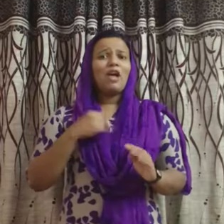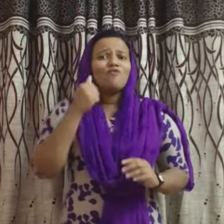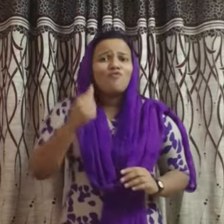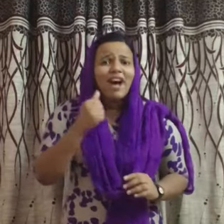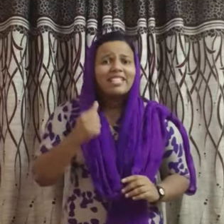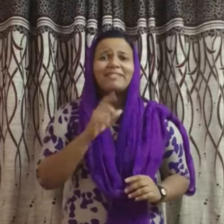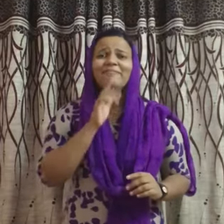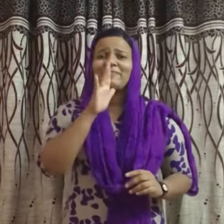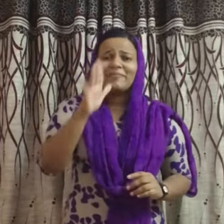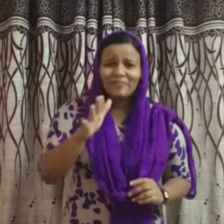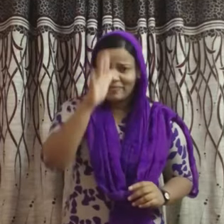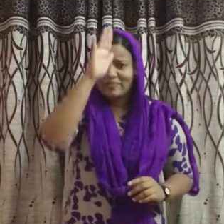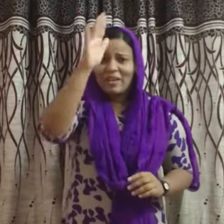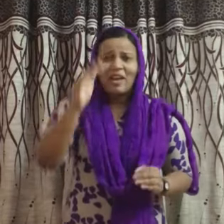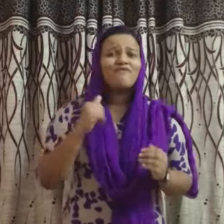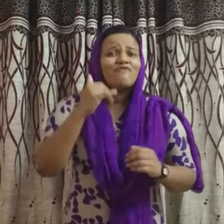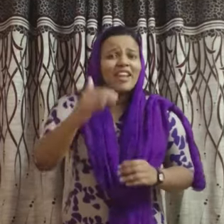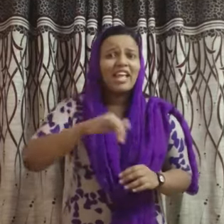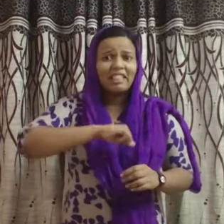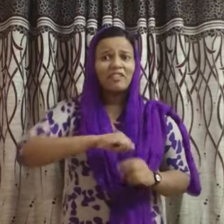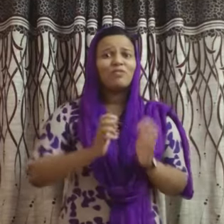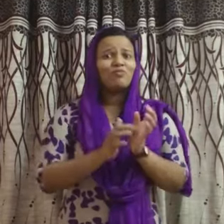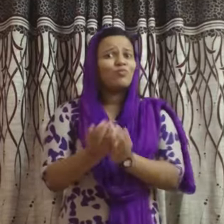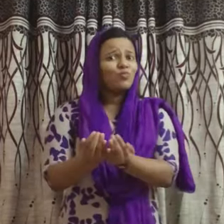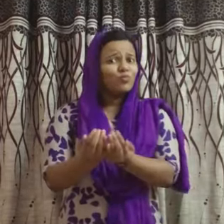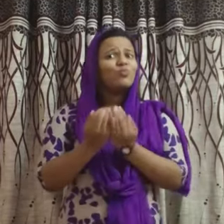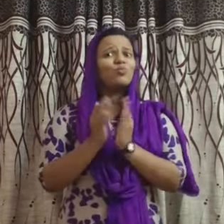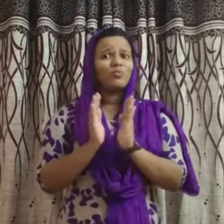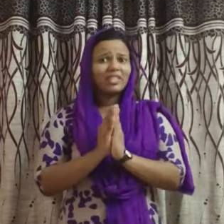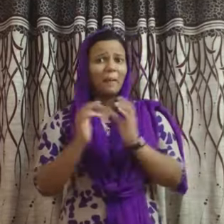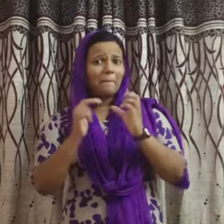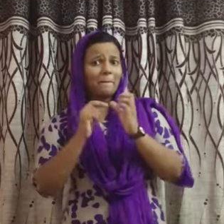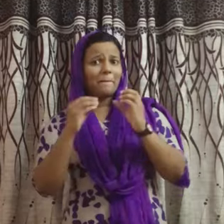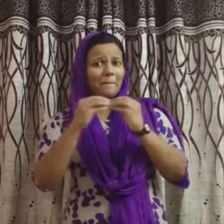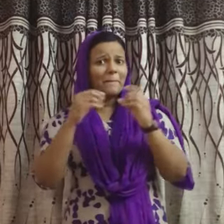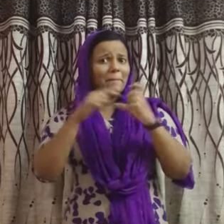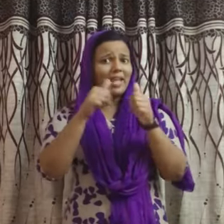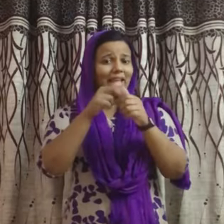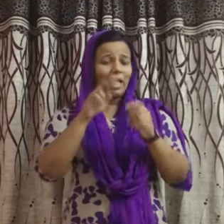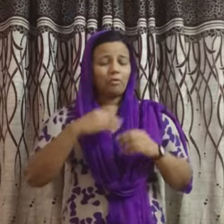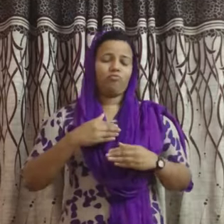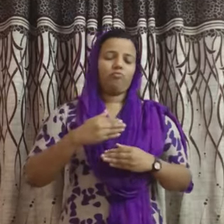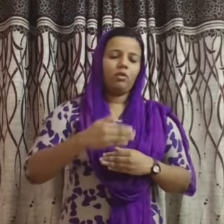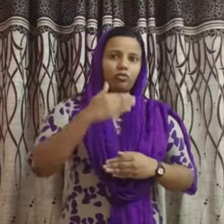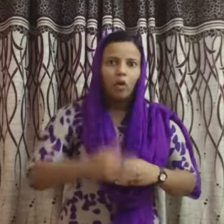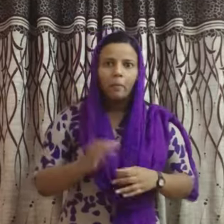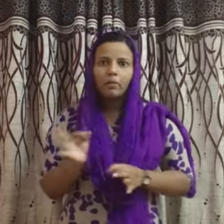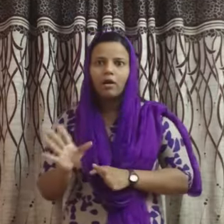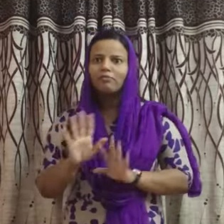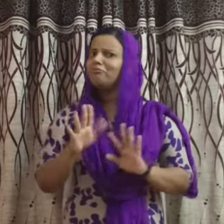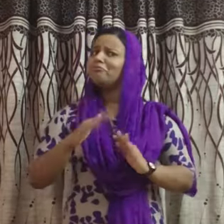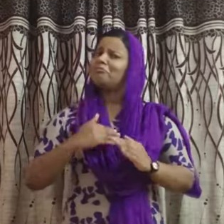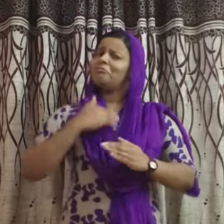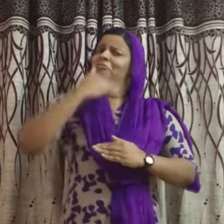അനന്യന, അവൻ വാർദ്ധിക്കും വരെ അവൻ മാറാത്തവന്, അവൻ ചുമന്നോളും പകുതിക്ക് വഴി വെച്ച് ഇട്ടിട്ട് പോകുന്ന കർത്താവല്ല, എത്തേണ്ടത് ചുമന്ന് അവൻ